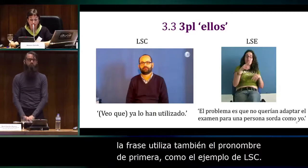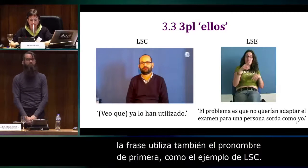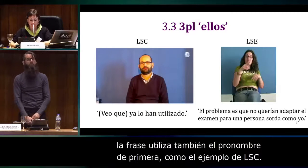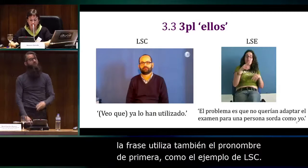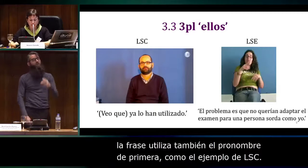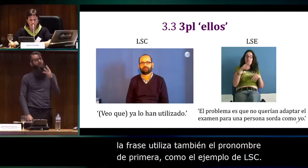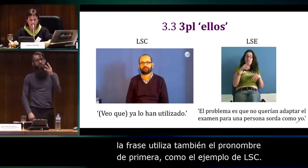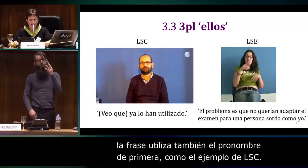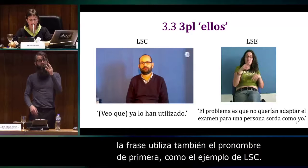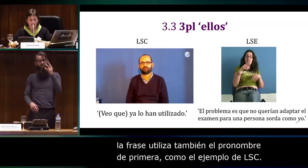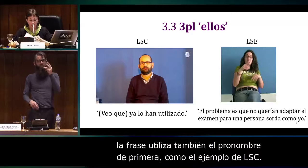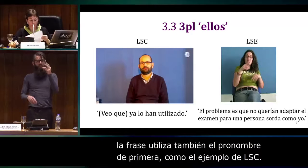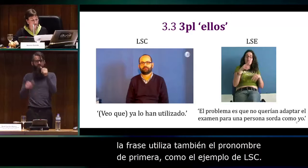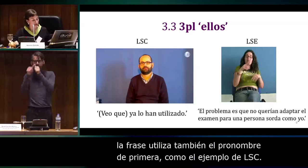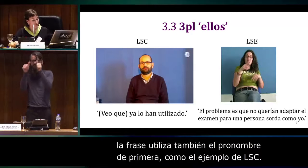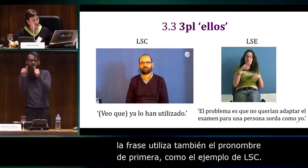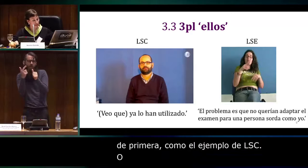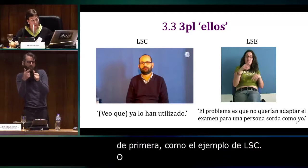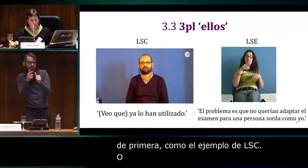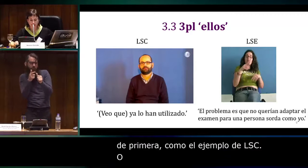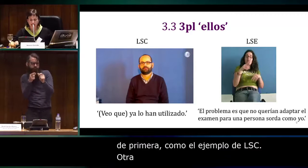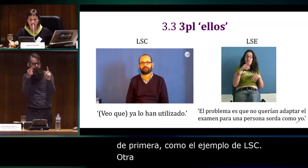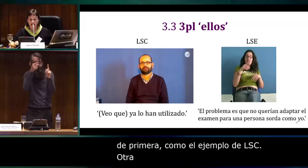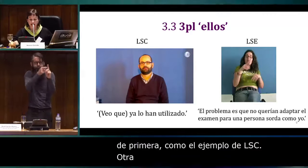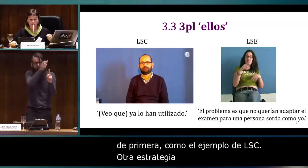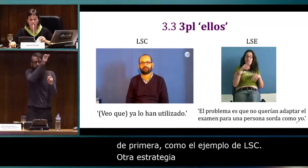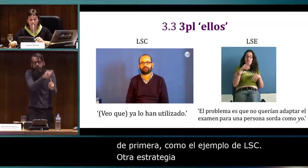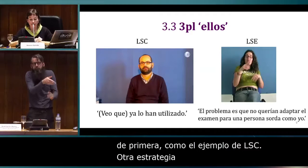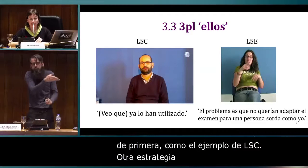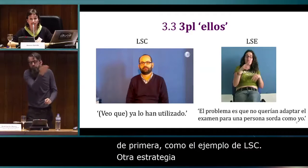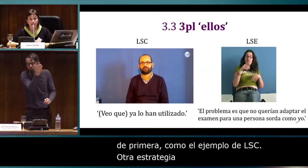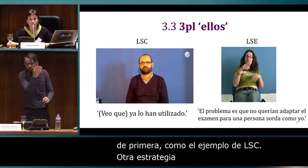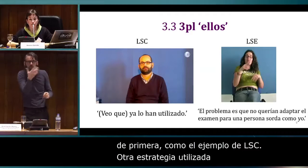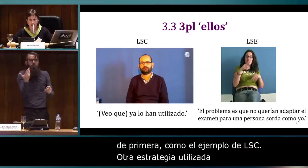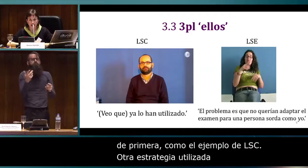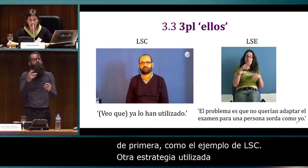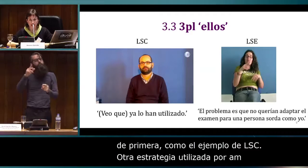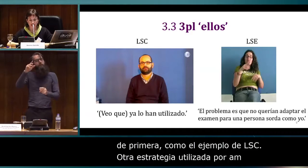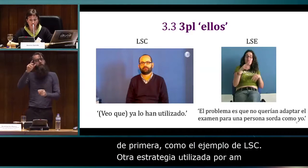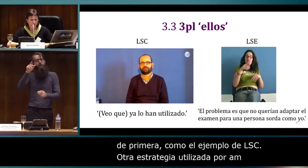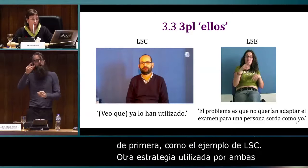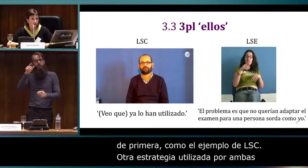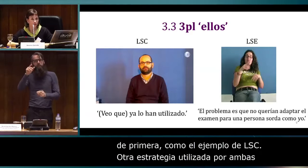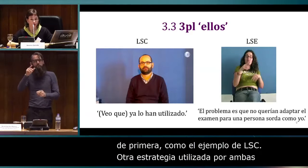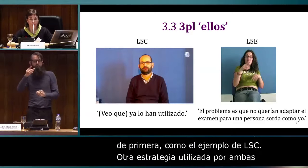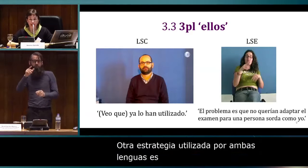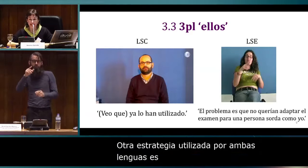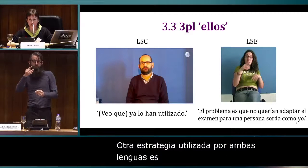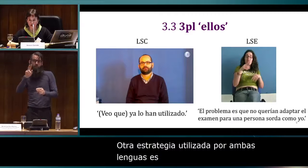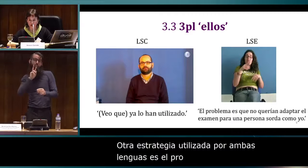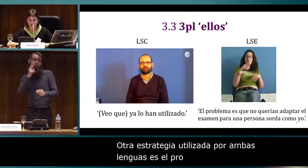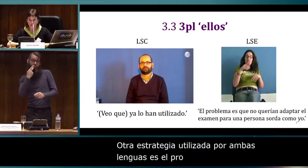Otra estrategia utilizada por ambas lenguas es el pronombre de tercera plural, el pronombre traducido